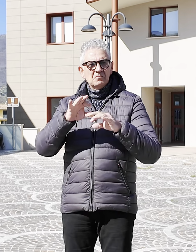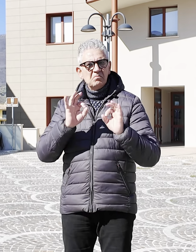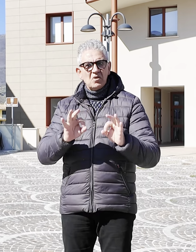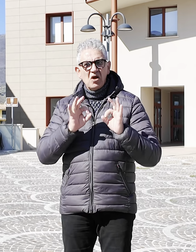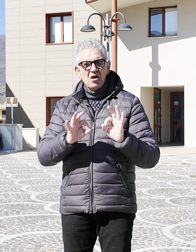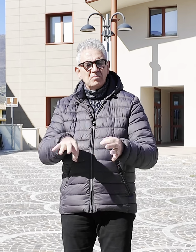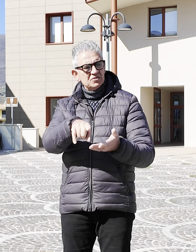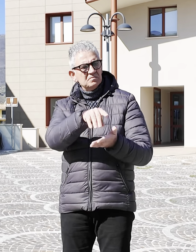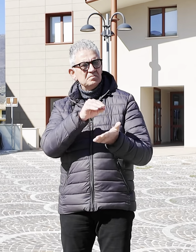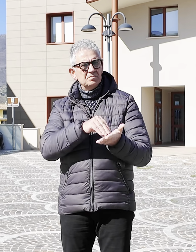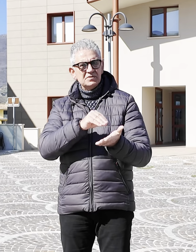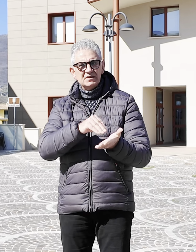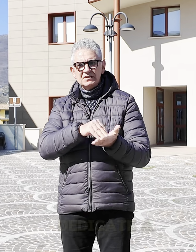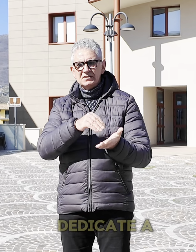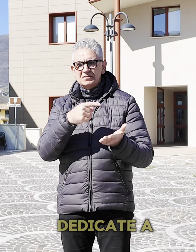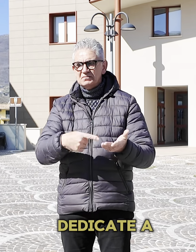commemorazioni